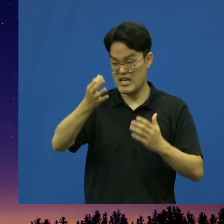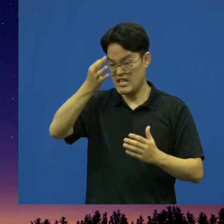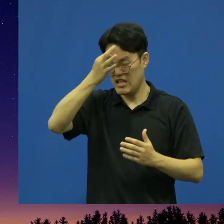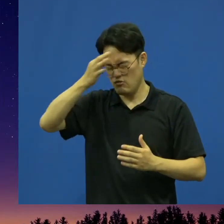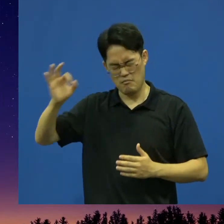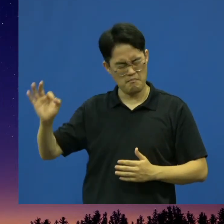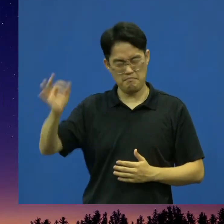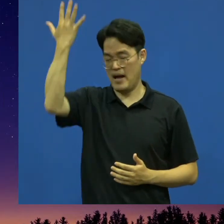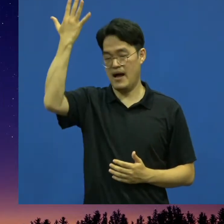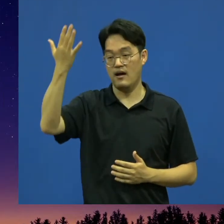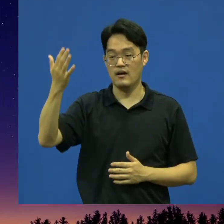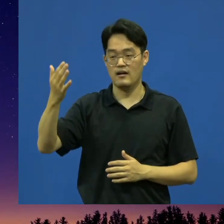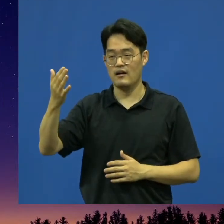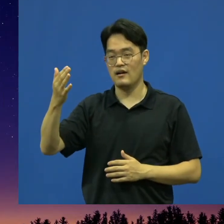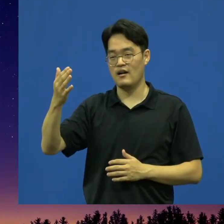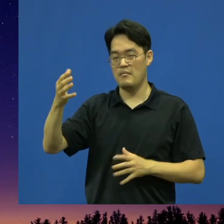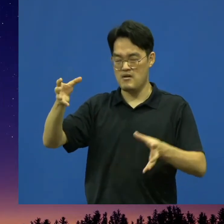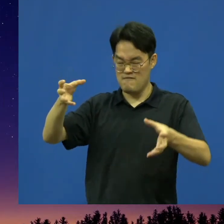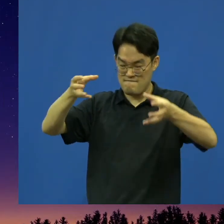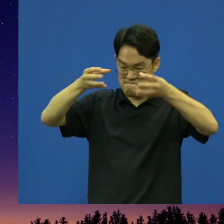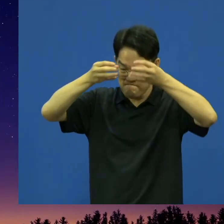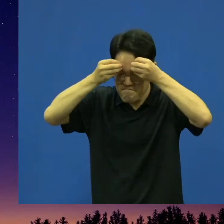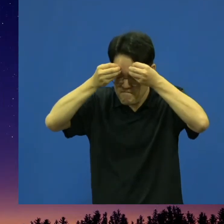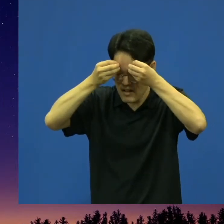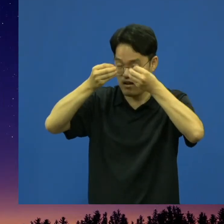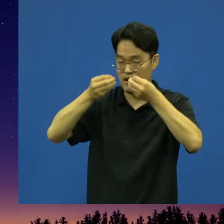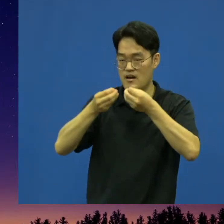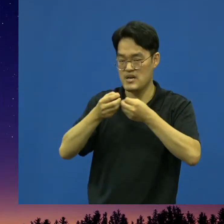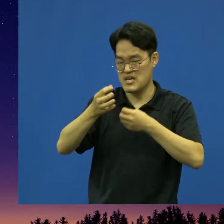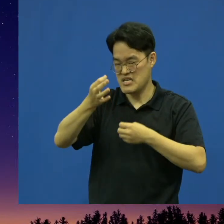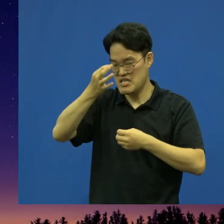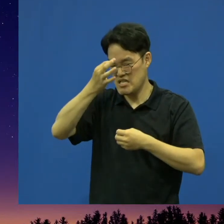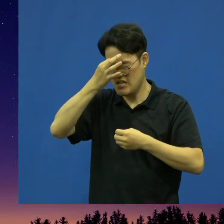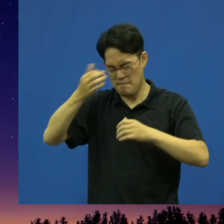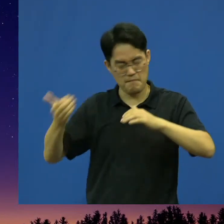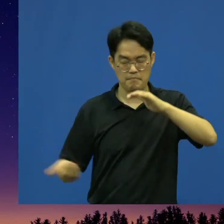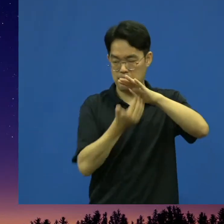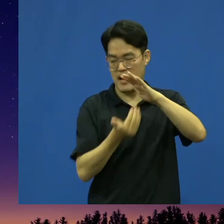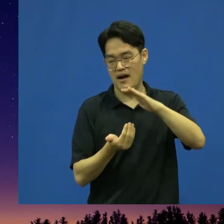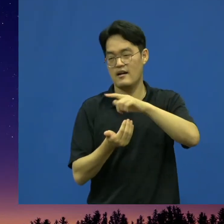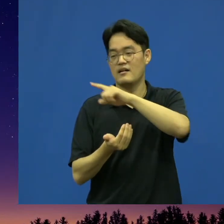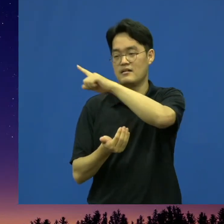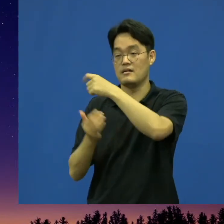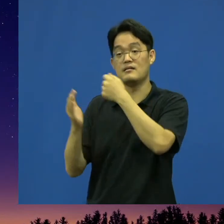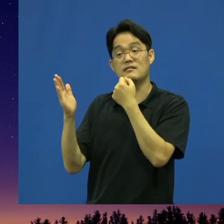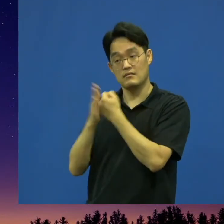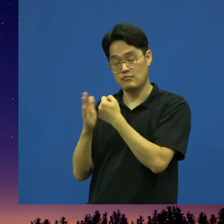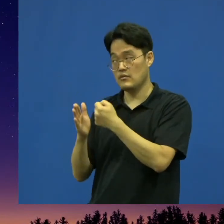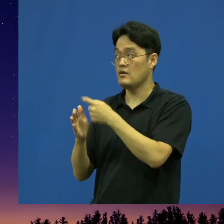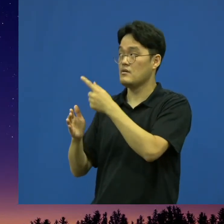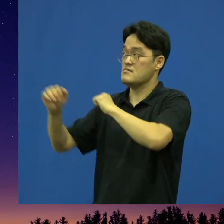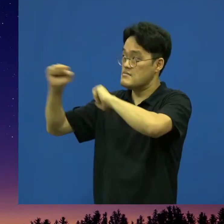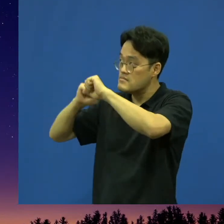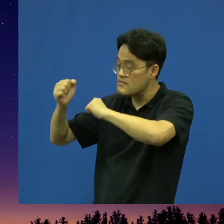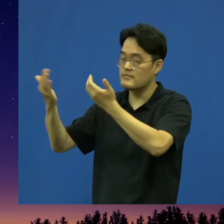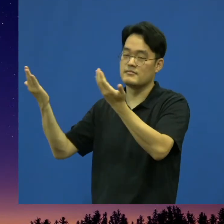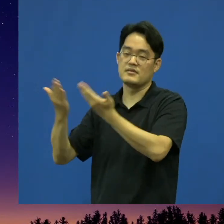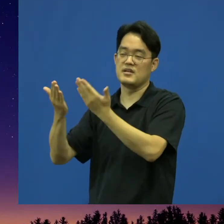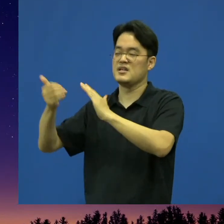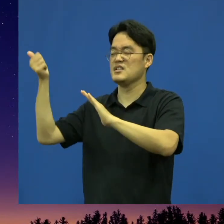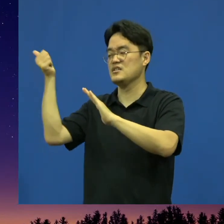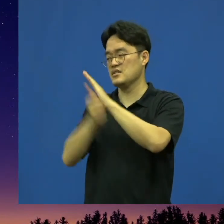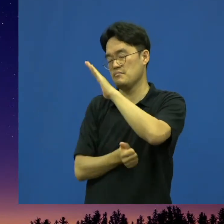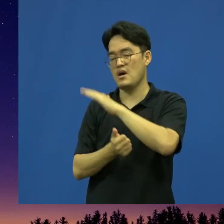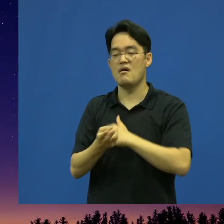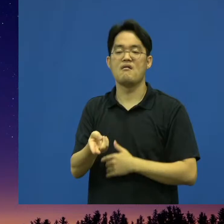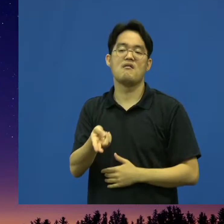노련하고 아주 숙련되어 있어서 절대로 그분이 하시는 어떤 일에 실패하는